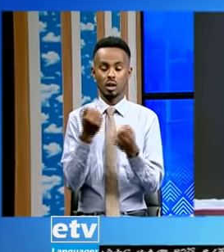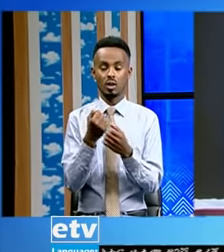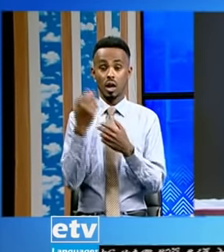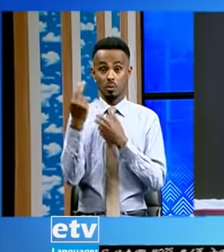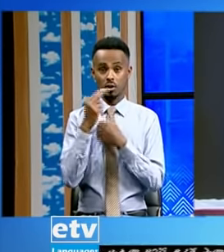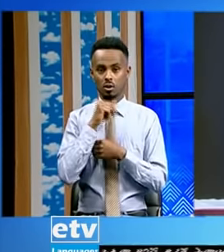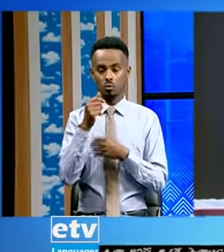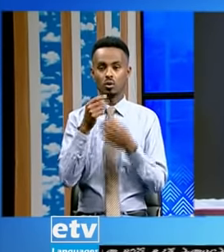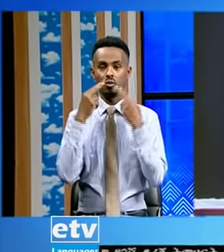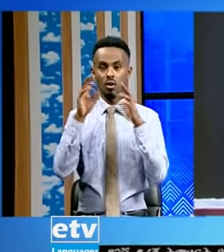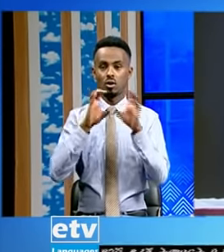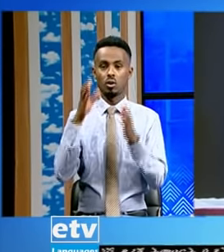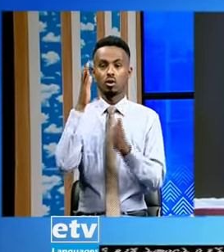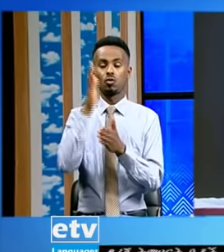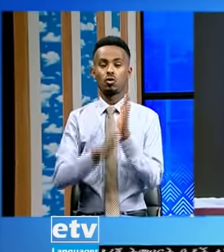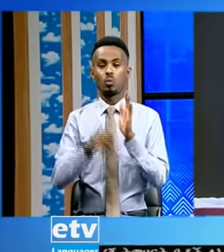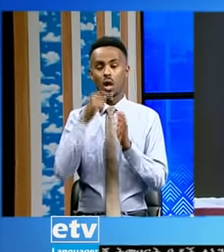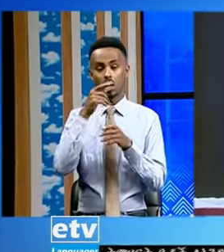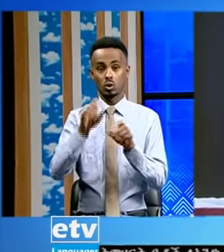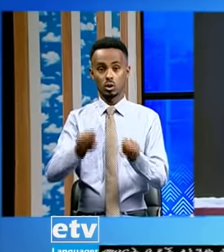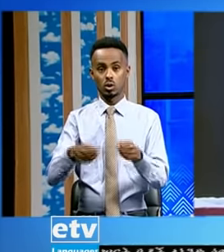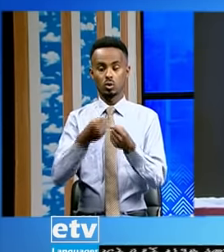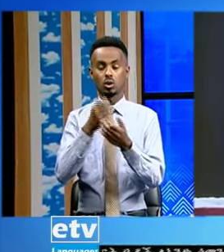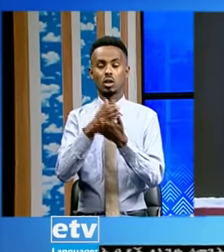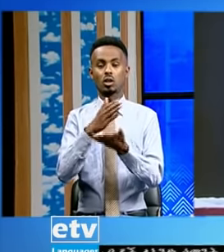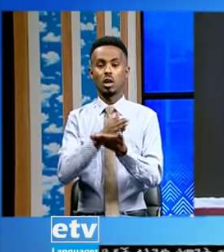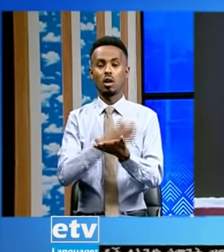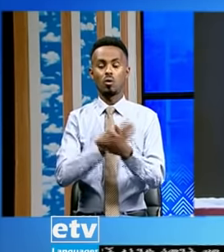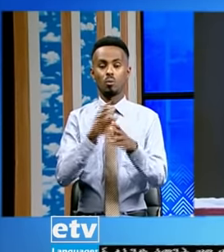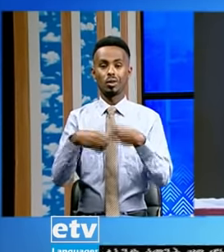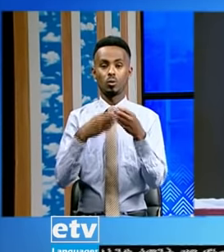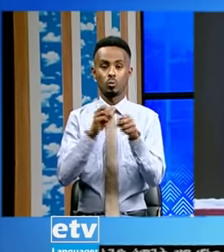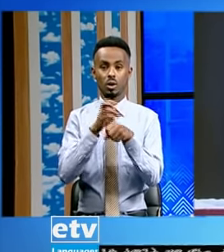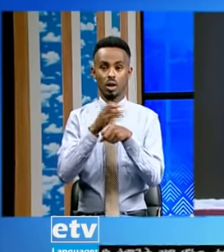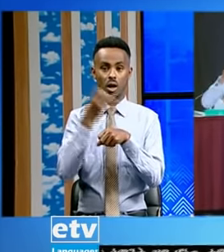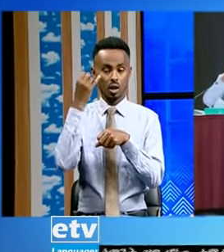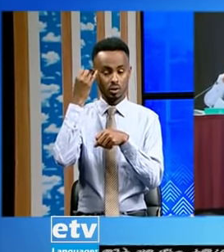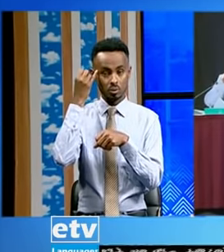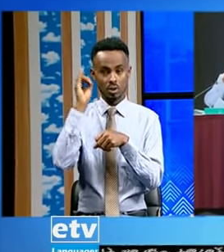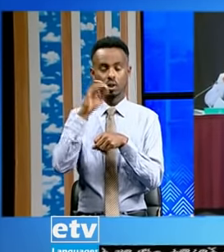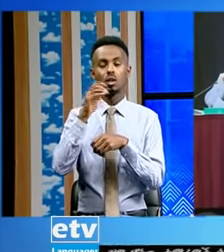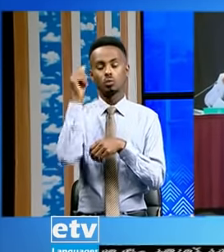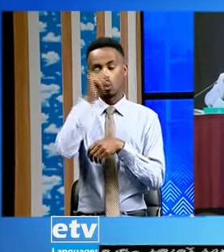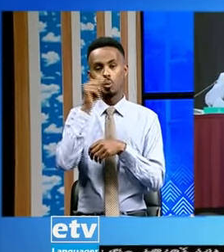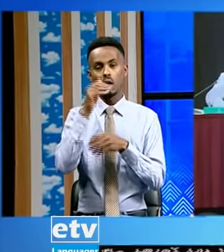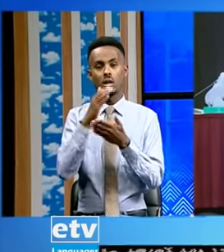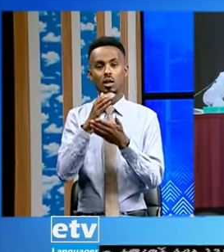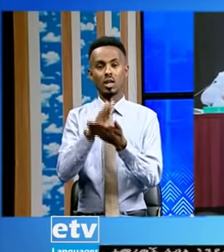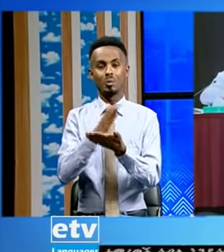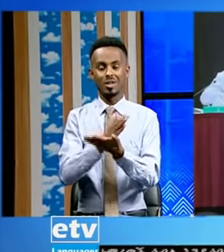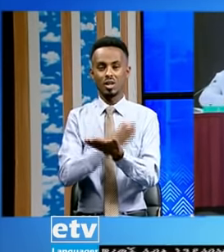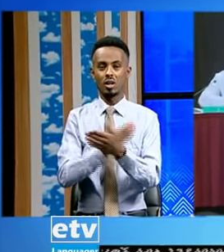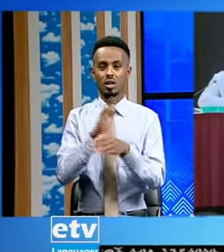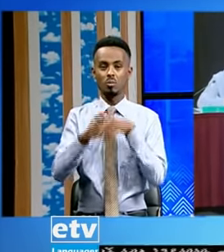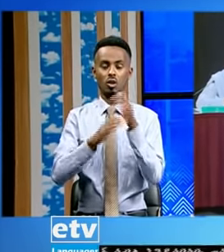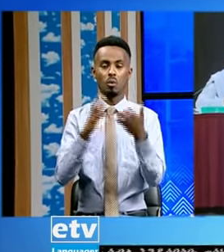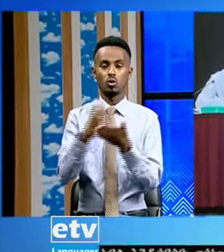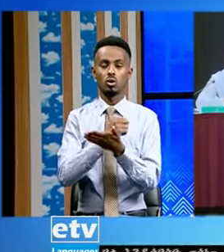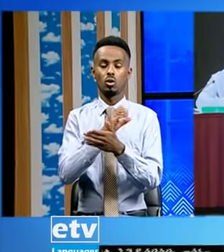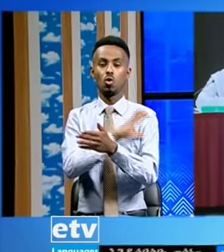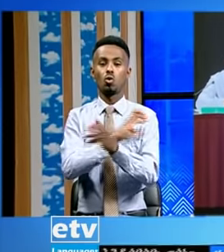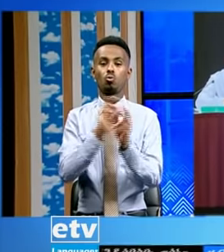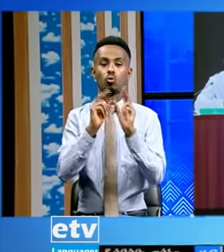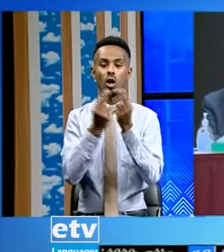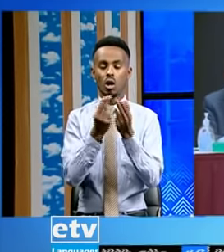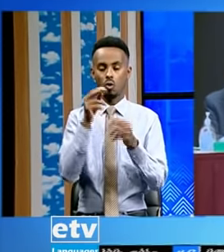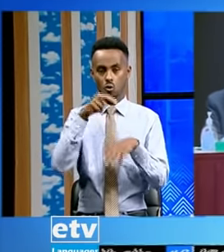ይፋ አድርጎ ተፈጽሟል ያላቸውን ጥሰቶች እንዲታረሙ በሰጠው ምክረ ሐሳብ መሰረት ኢትዮጵያ የእርምት እርምጃ የሚወስድ ግብረ ኃይል